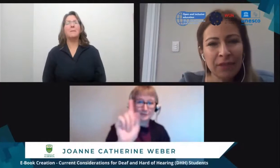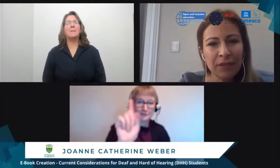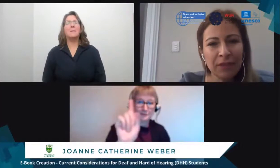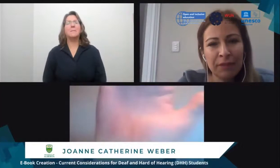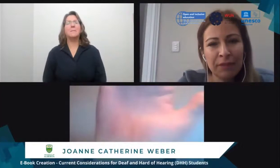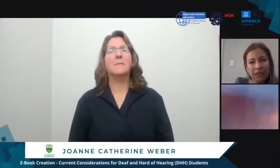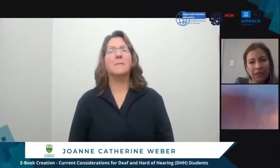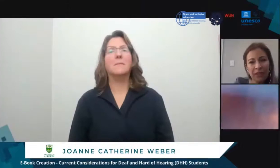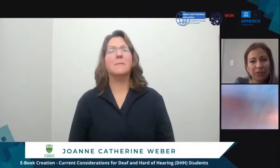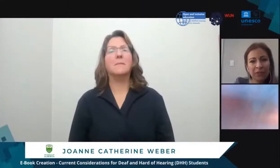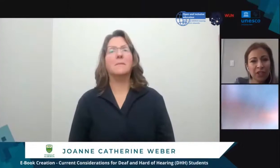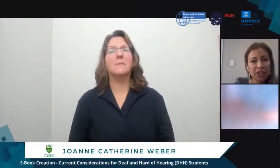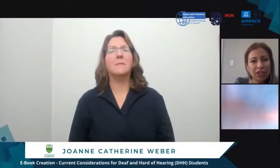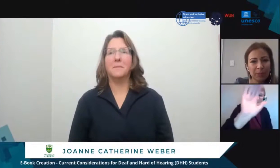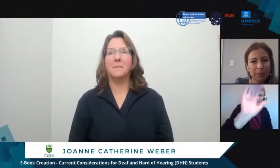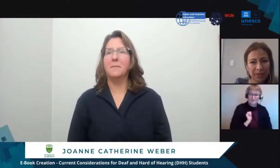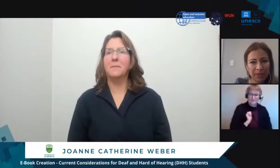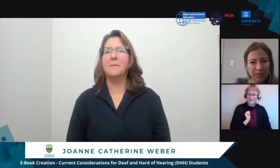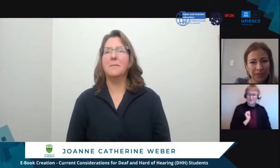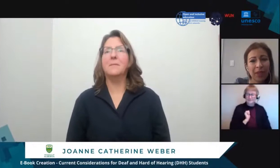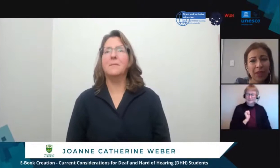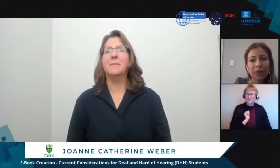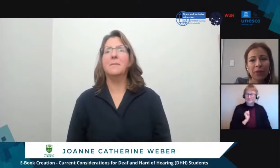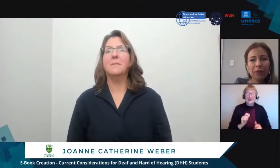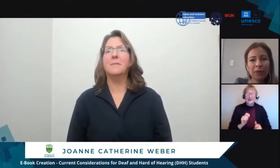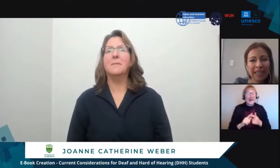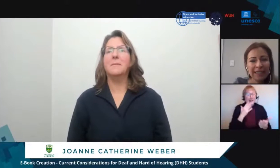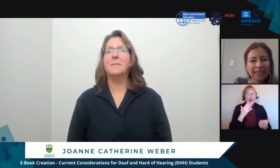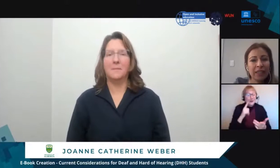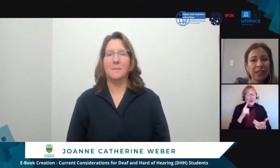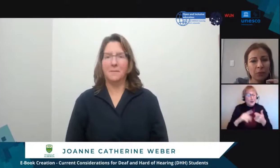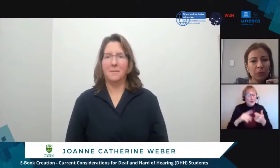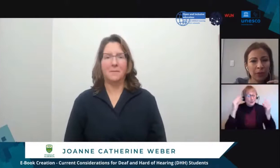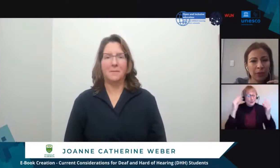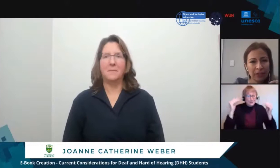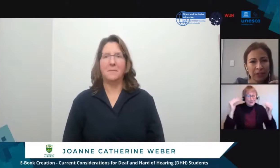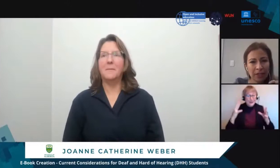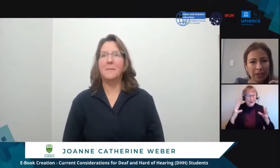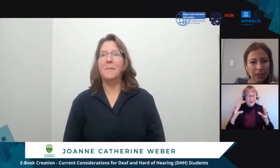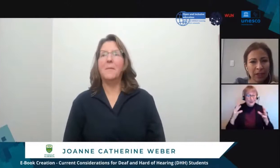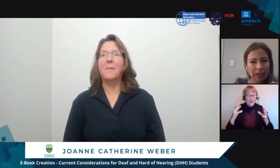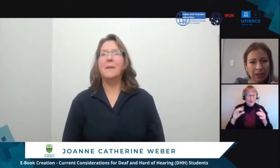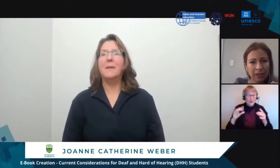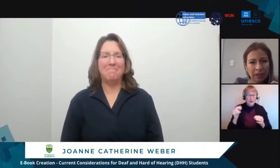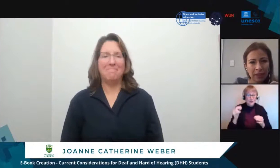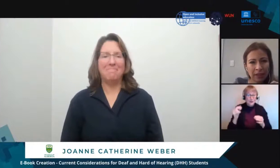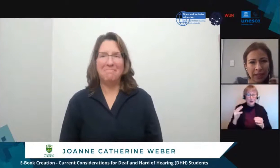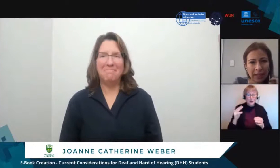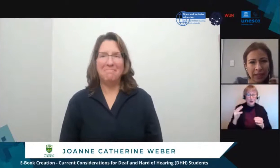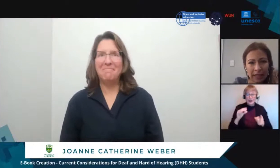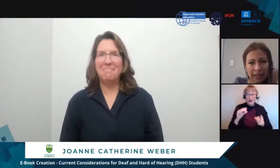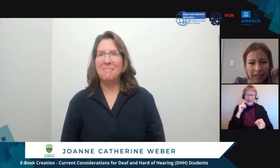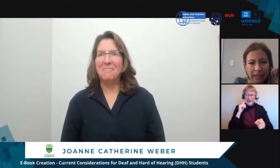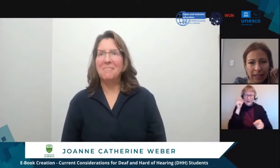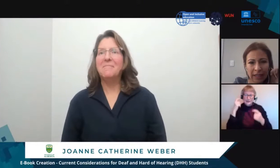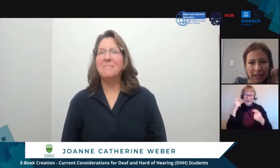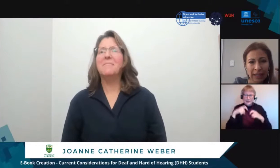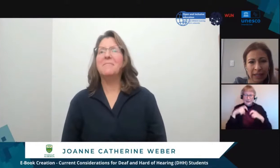Ahora quiero compartir con usted que tenemos muchos comentarios e invitamos a la audiencia a hacer preguntas